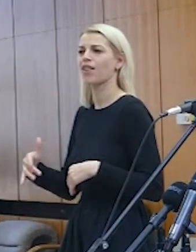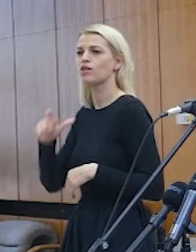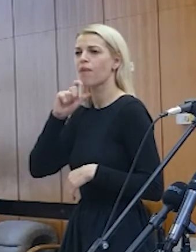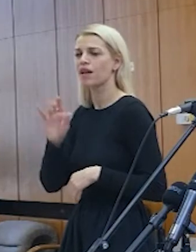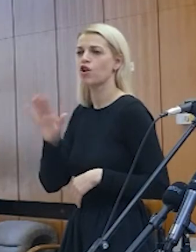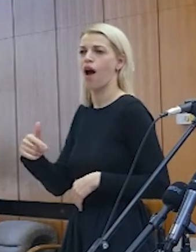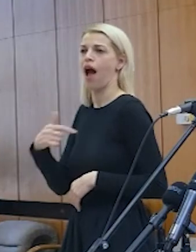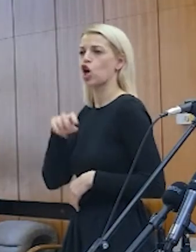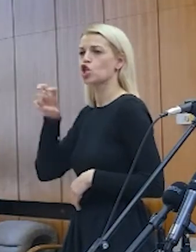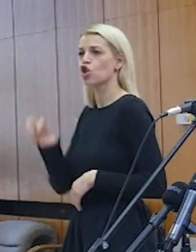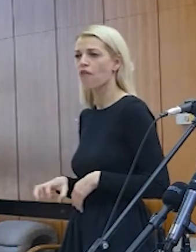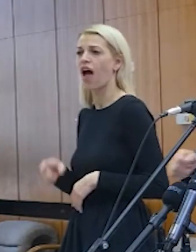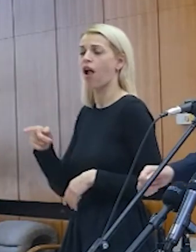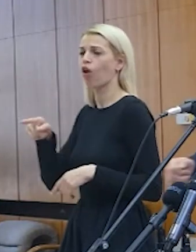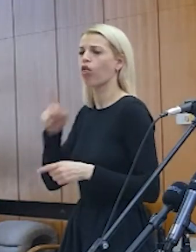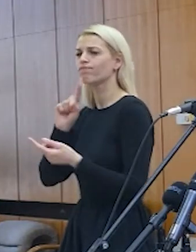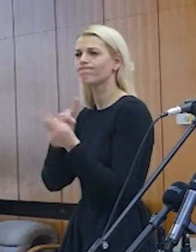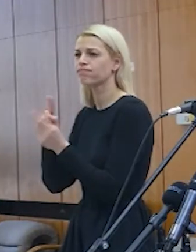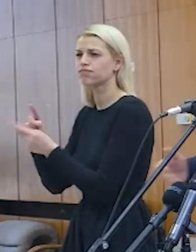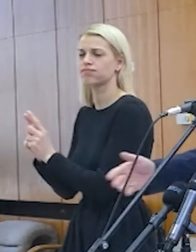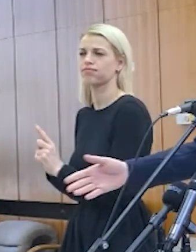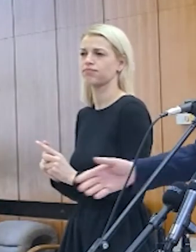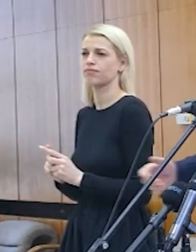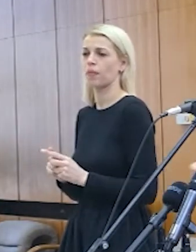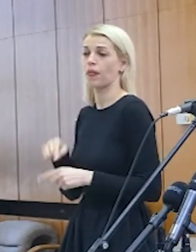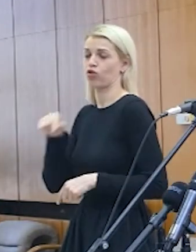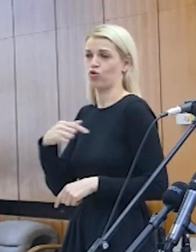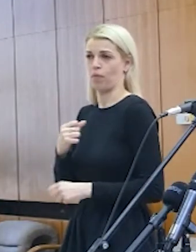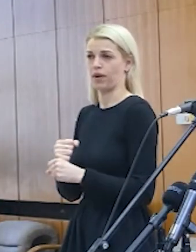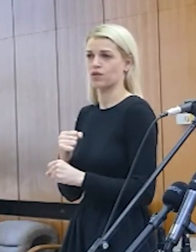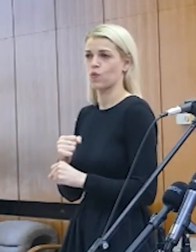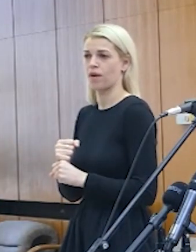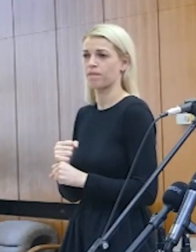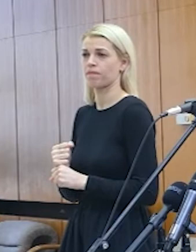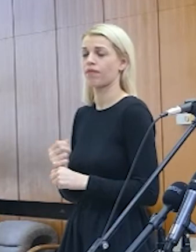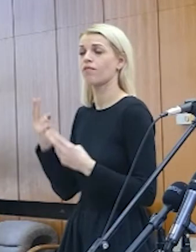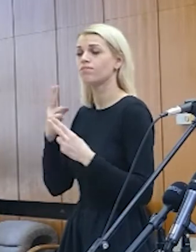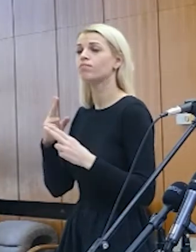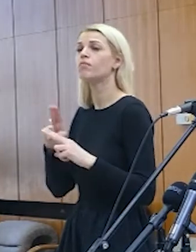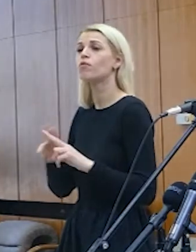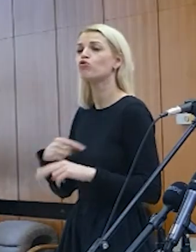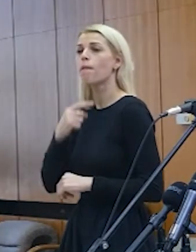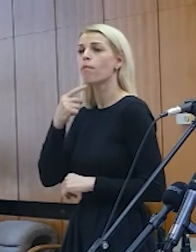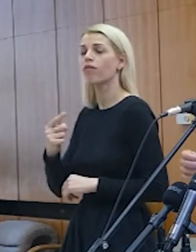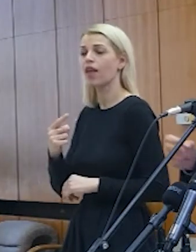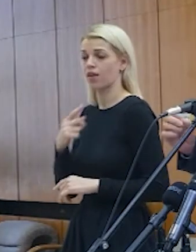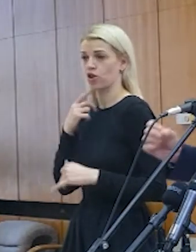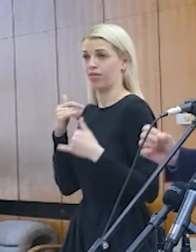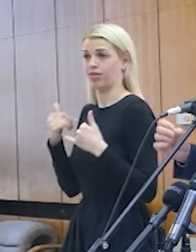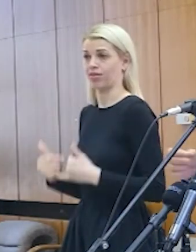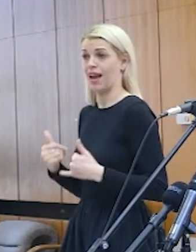čas, dojednať, uistiť sa, nechať si to prisľúbiť. Na tomto pracujem. Všeobecne môžem povedať, že